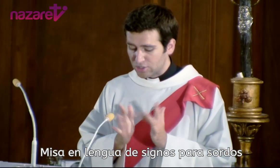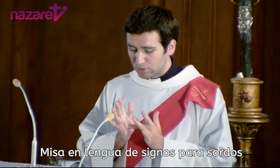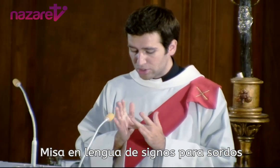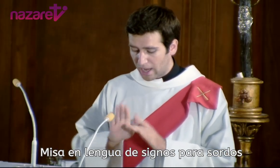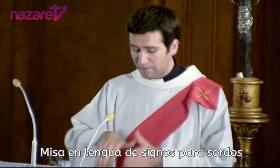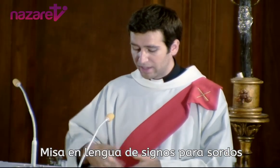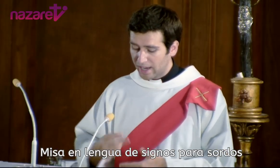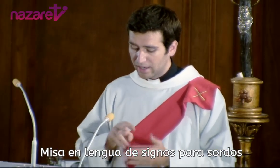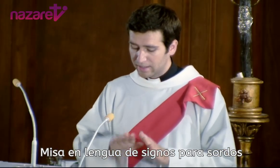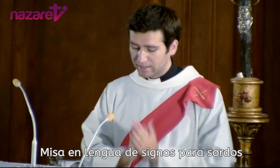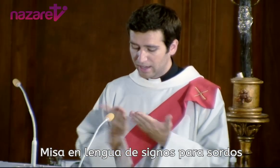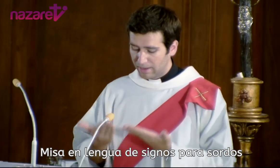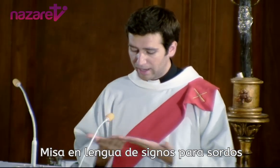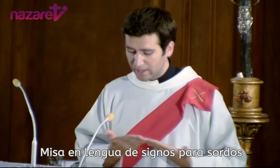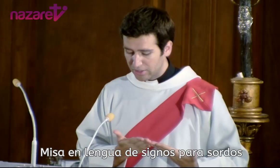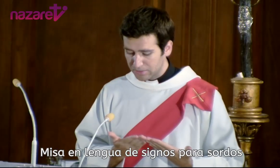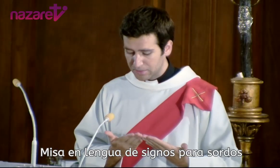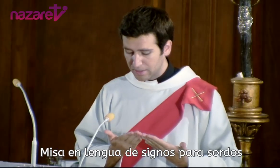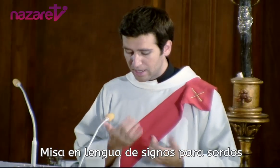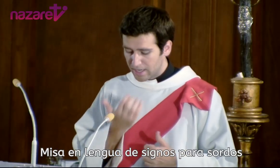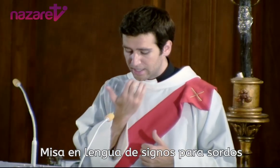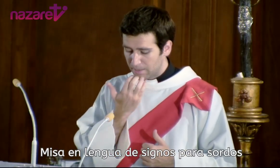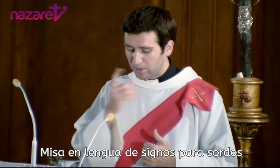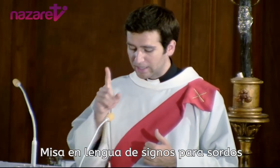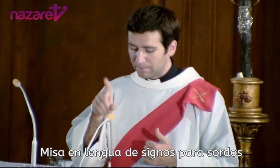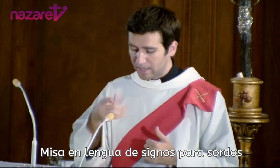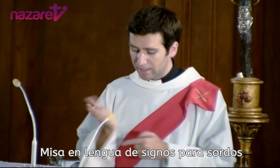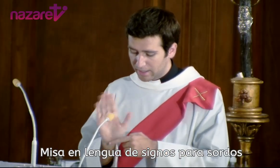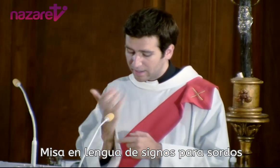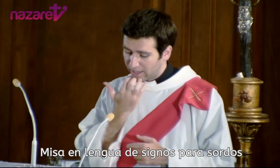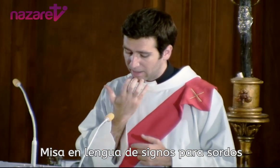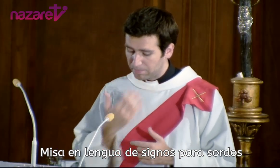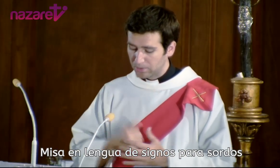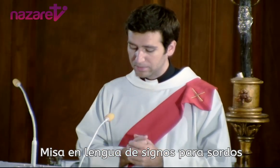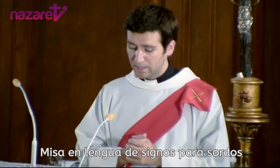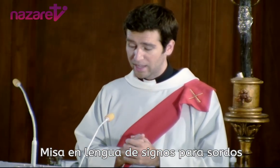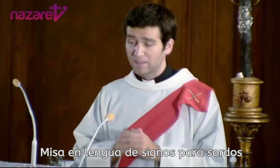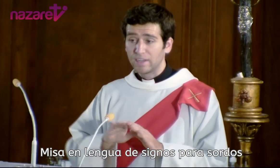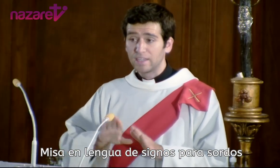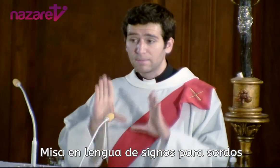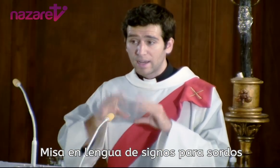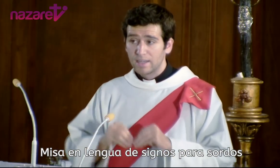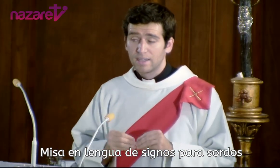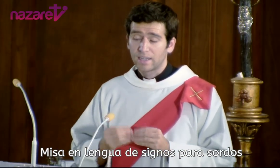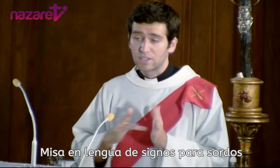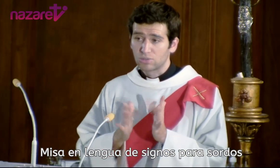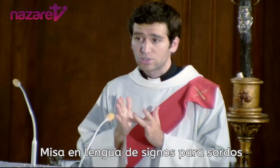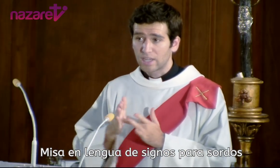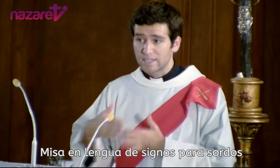Jesús, al final del Evangelio, se pone también de ejemplo. En definitiva, Jesús es